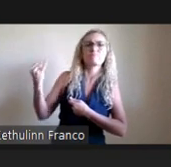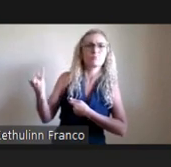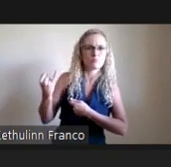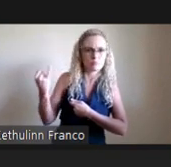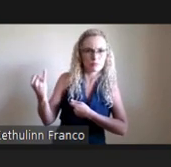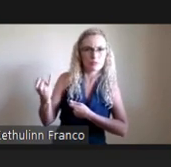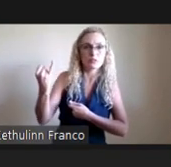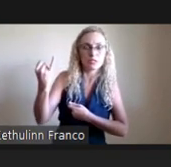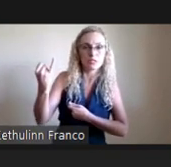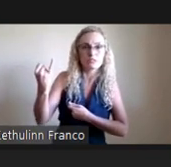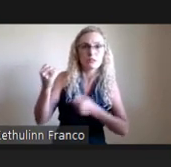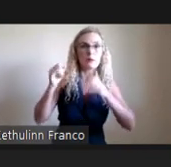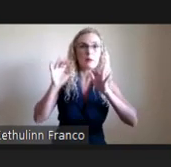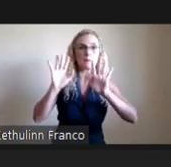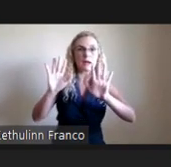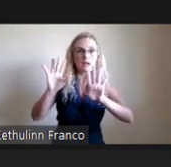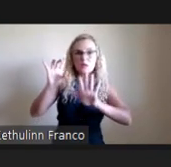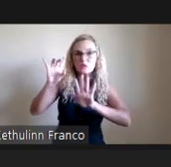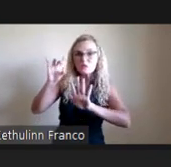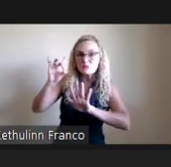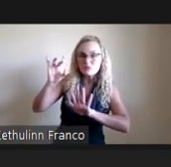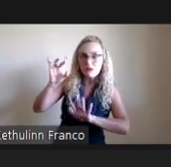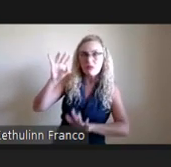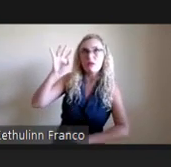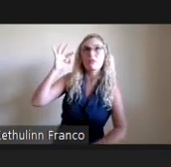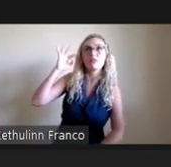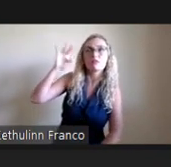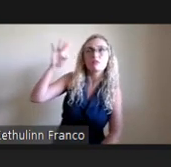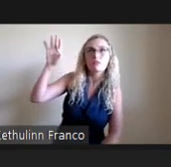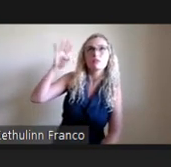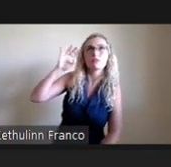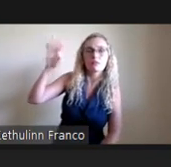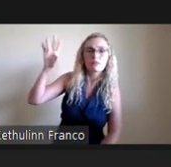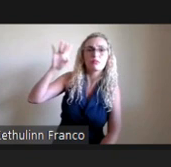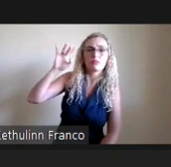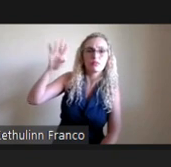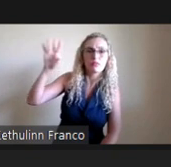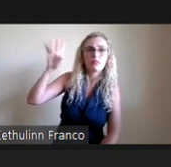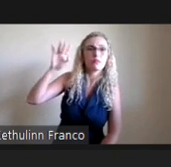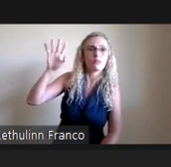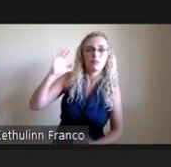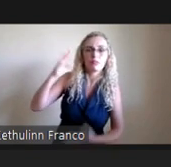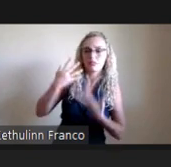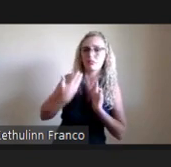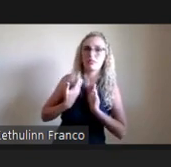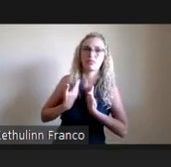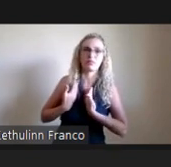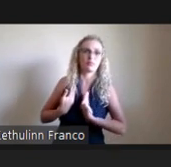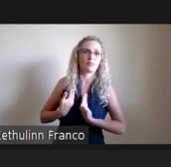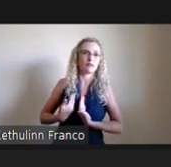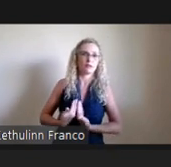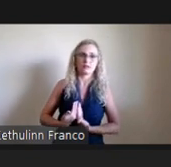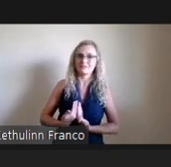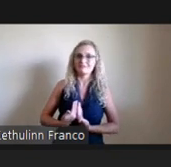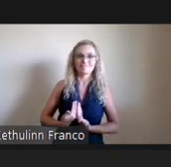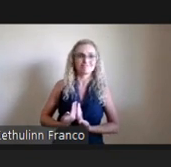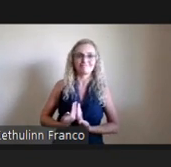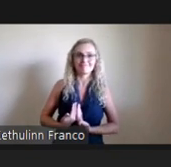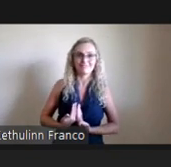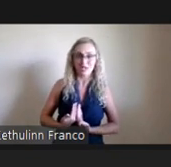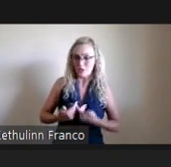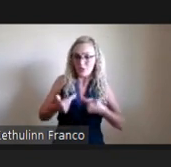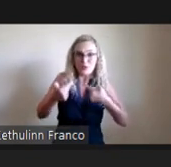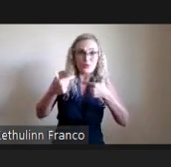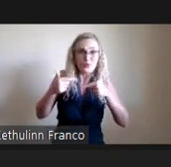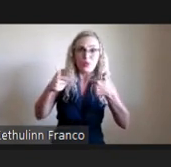muito cansativo. Porque a língua de sinais é prática. Então, à medida que você aprende a teoria e aplica